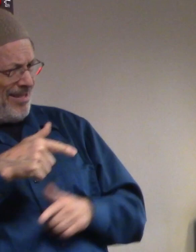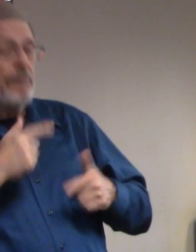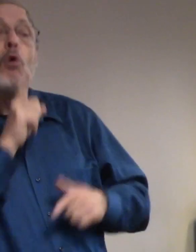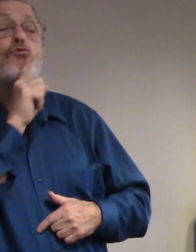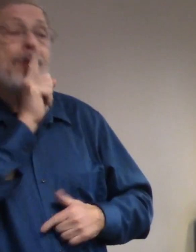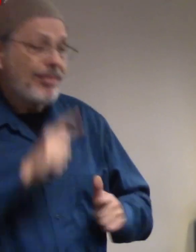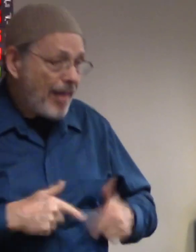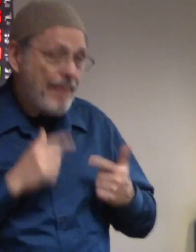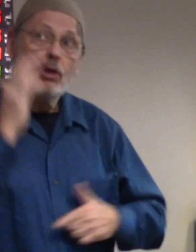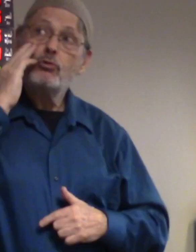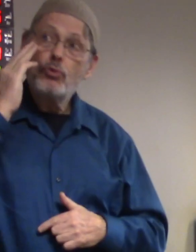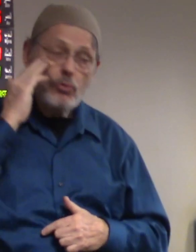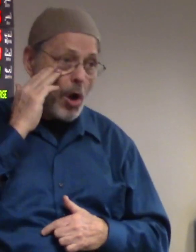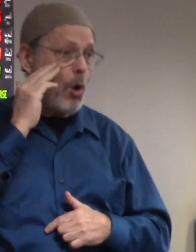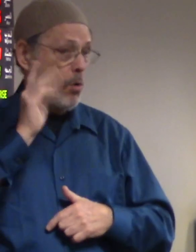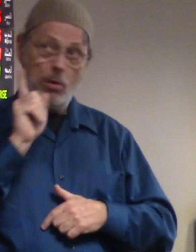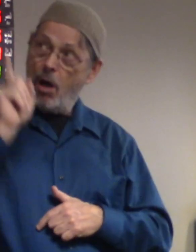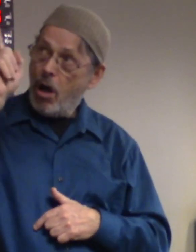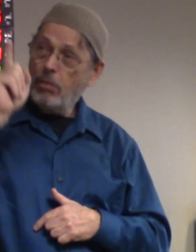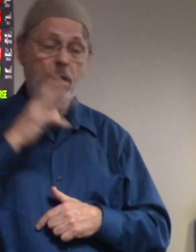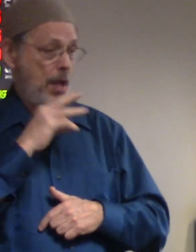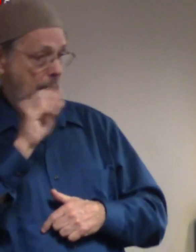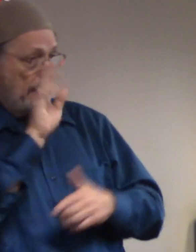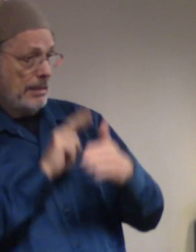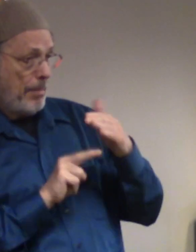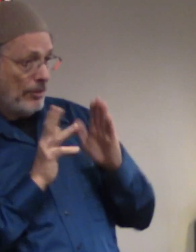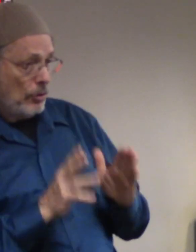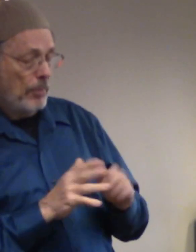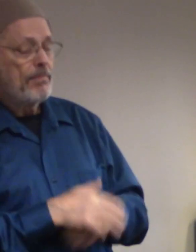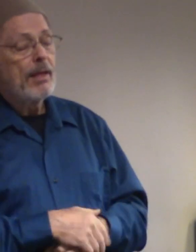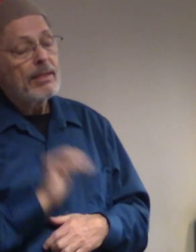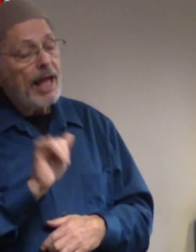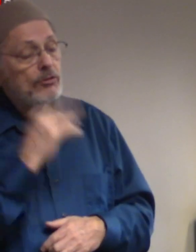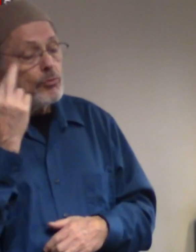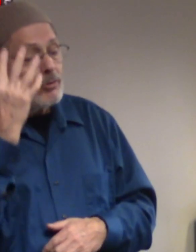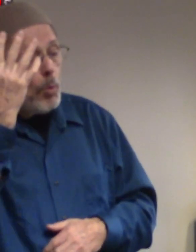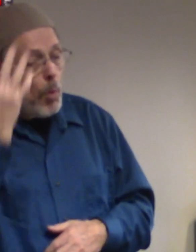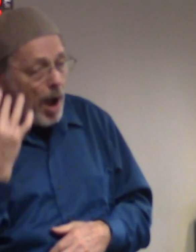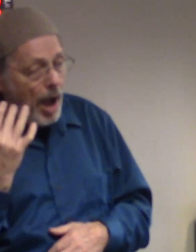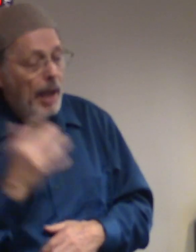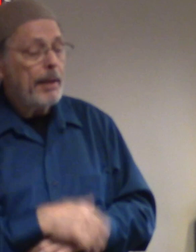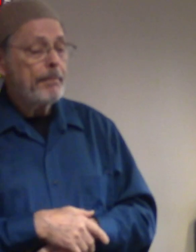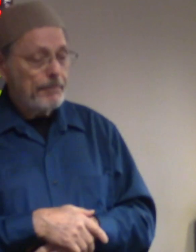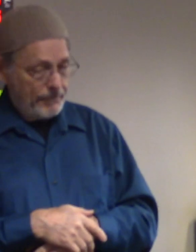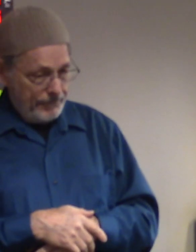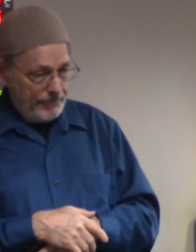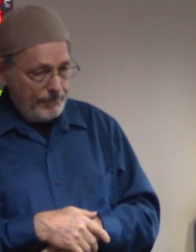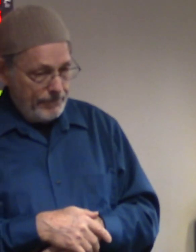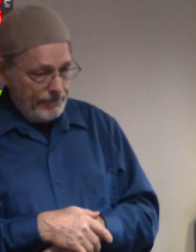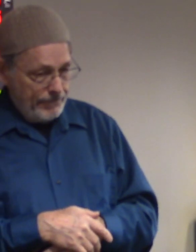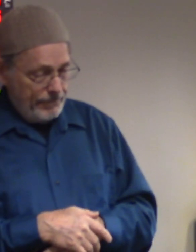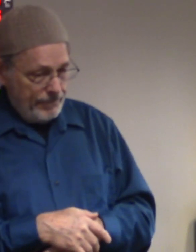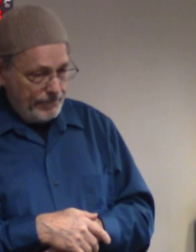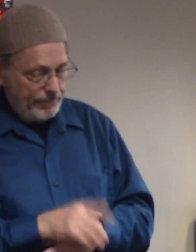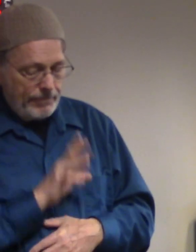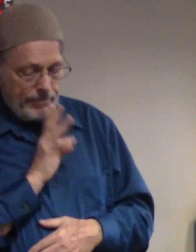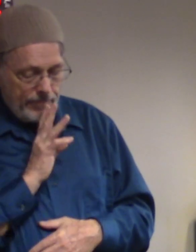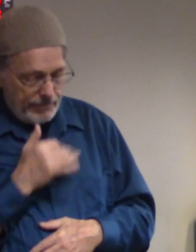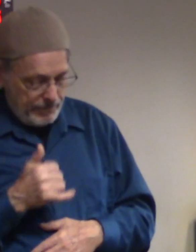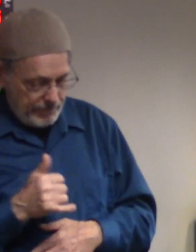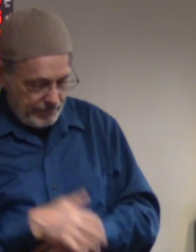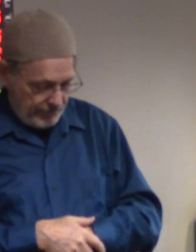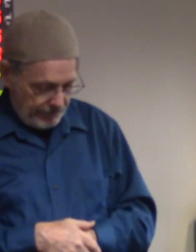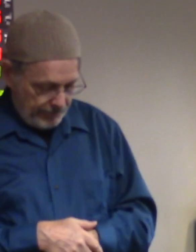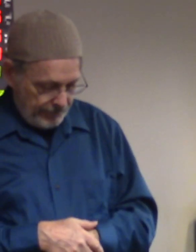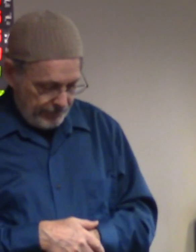his messenger sallallahu alayhi wa sallam. And that's why in Surah Ahzab, Allah subhanahu wa ta'ala says, هُوَ الَّذِي يُصَلِّي عَلَيْكُمْ